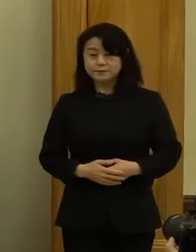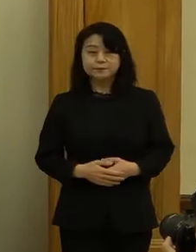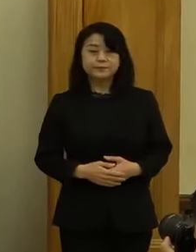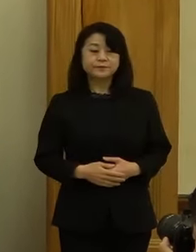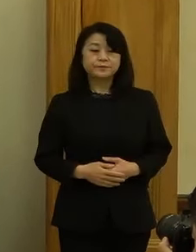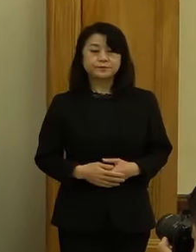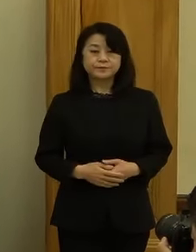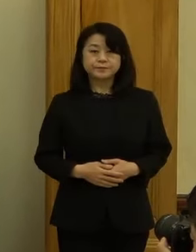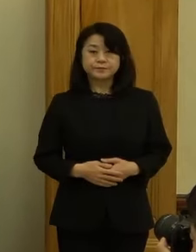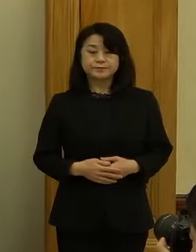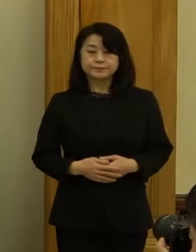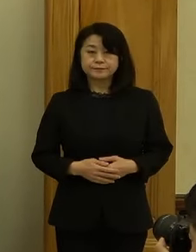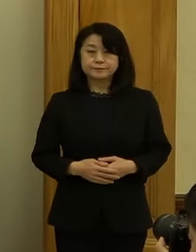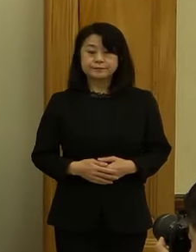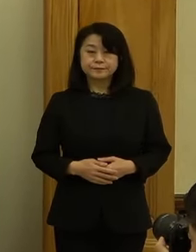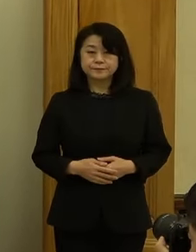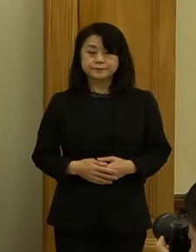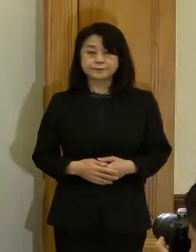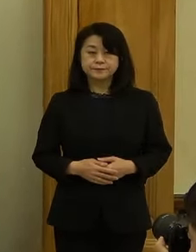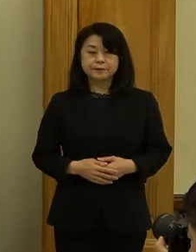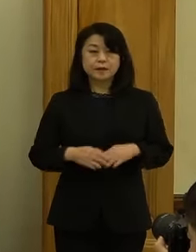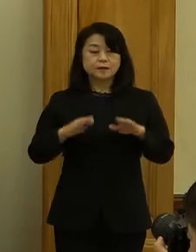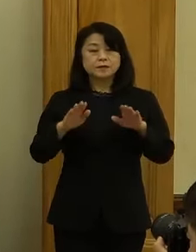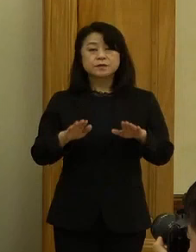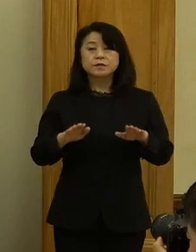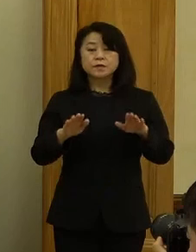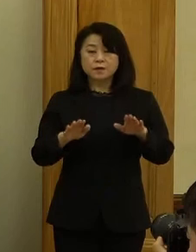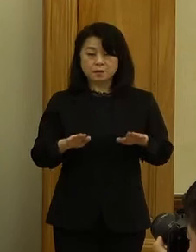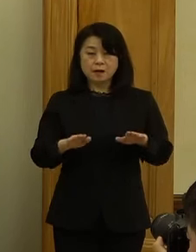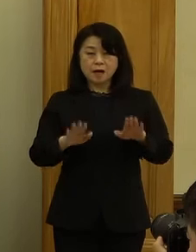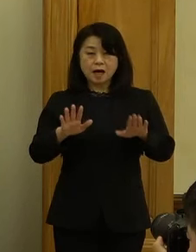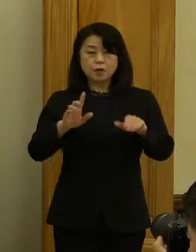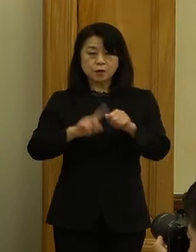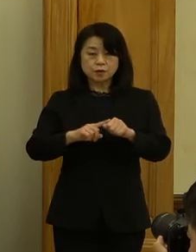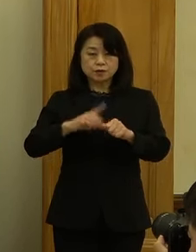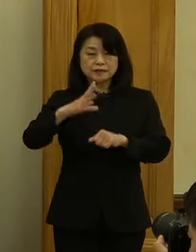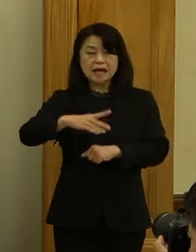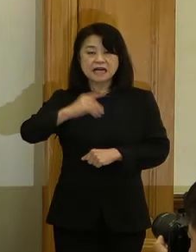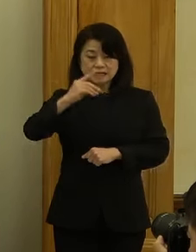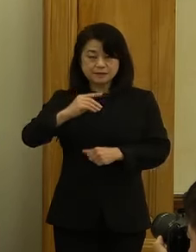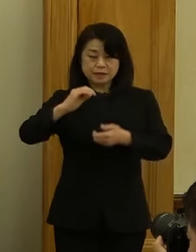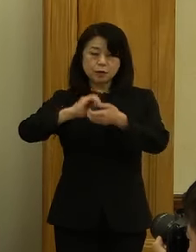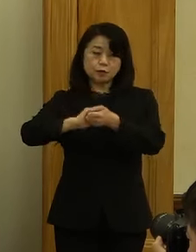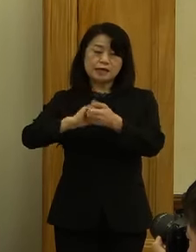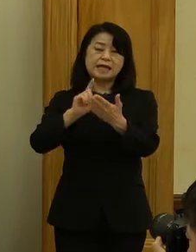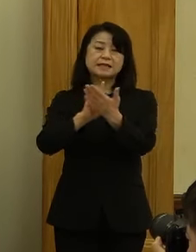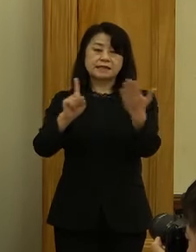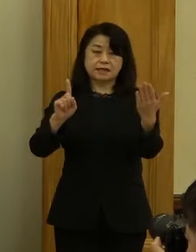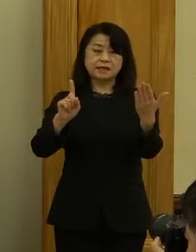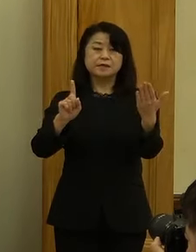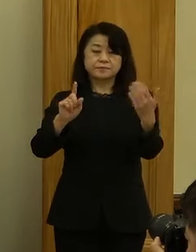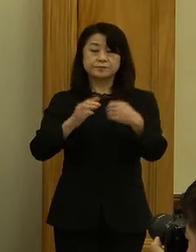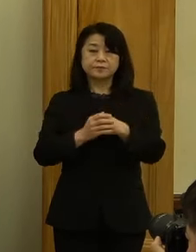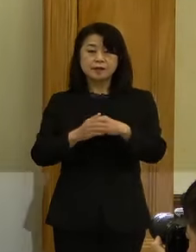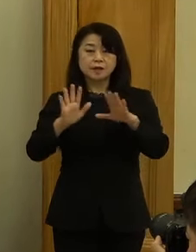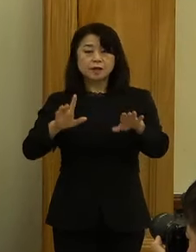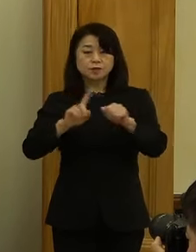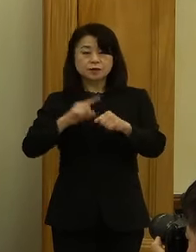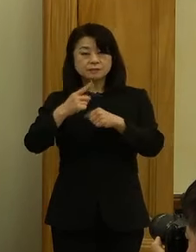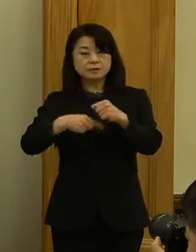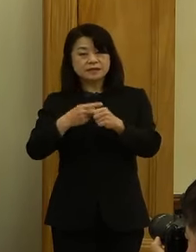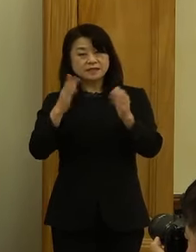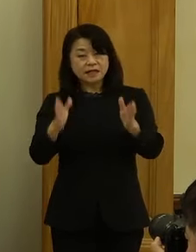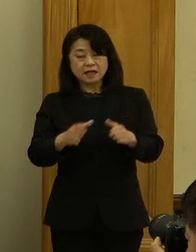いたしますはいえ今日はあの今年初めての定例ということになりますえ今年も1